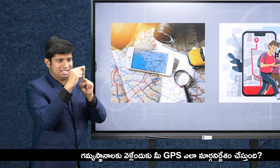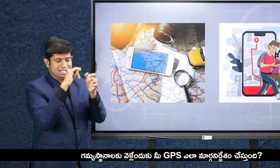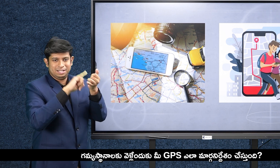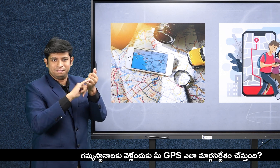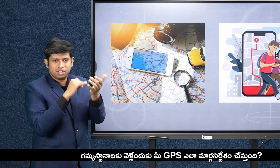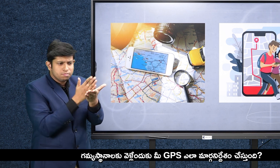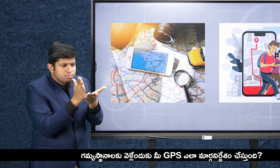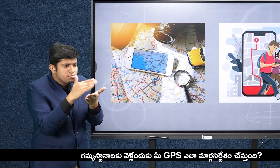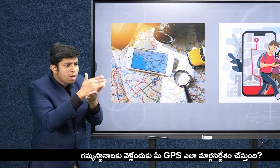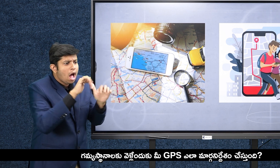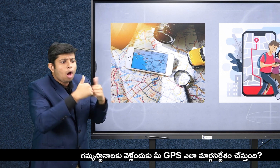నిర్దేశం